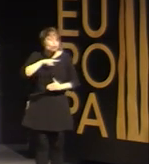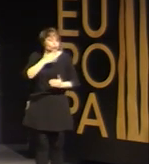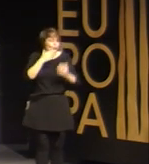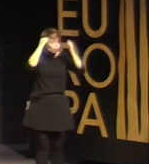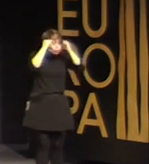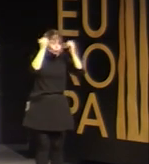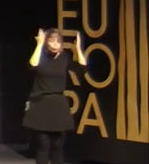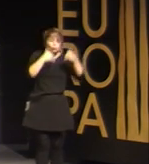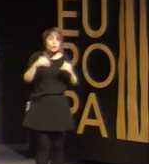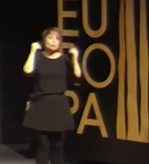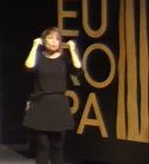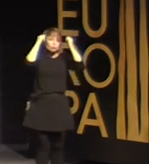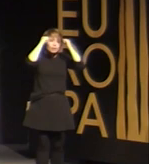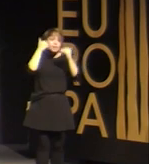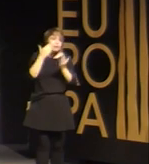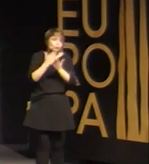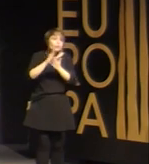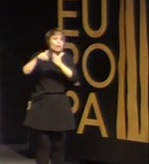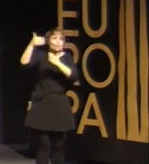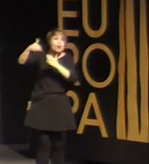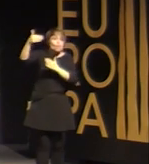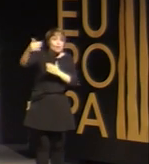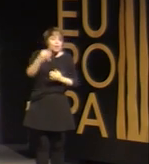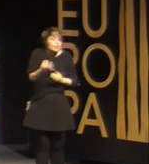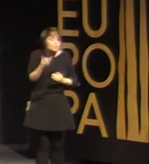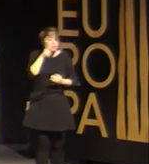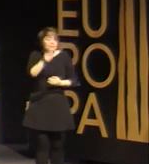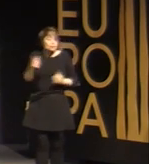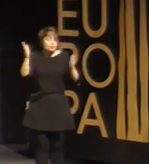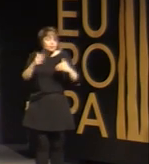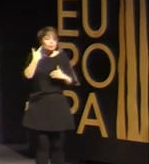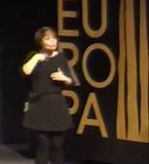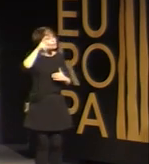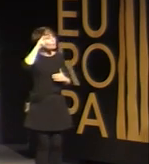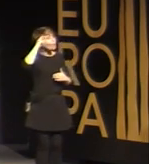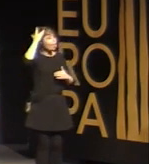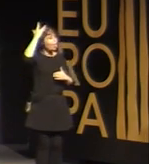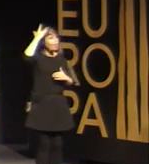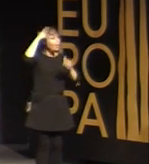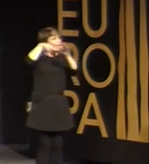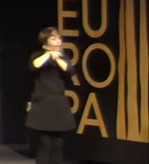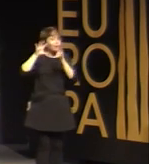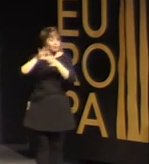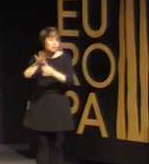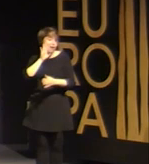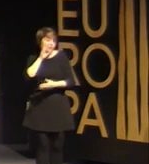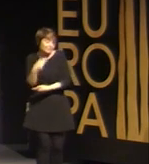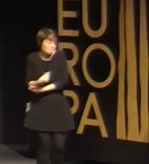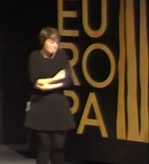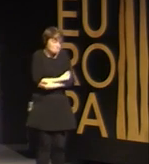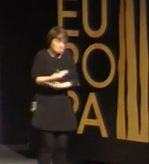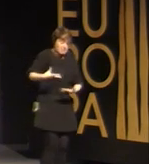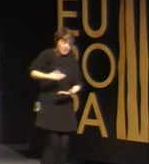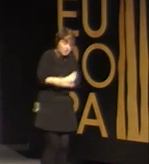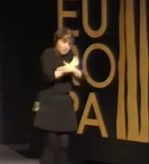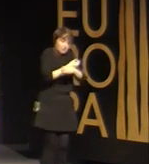hace algún curso en el extranjero que estáis siguiendo y entonces yo me monto mi propia película con aquellos dos kilos y medio que llegaron a casa